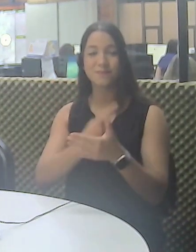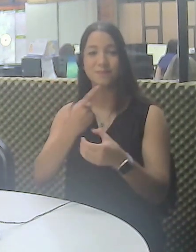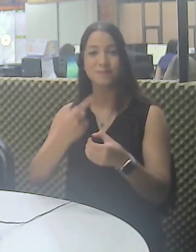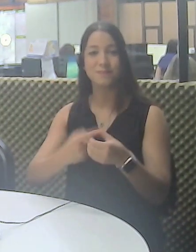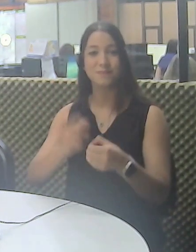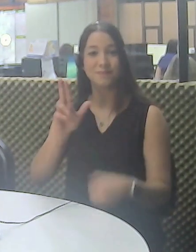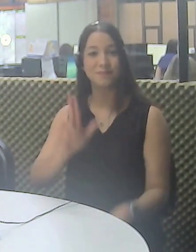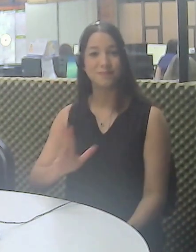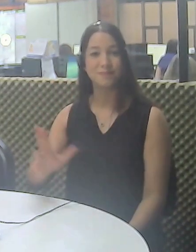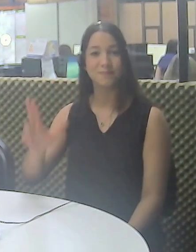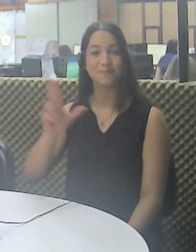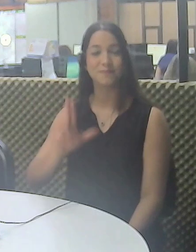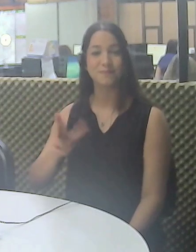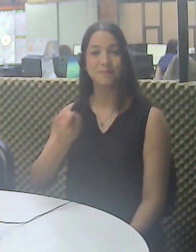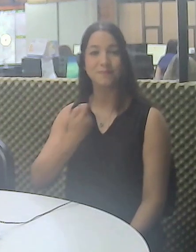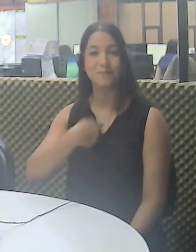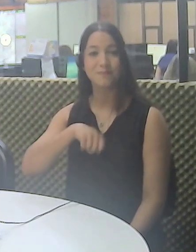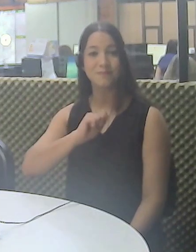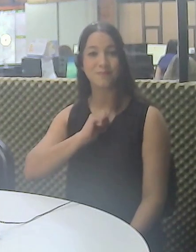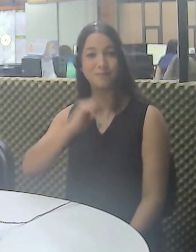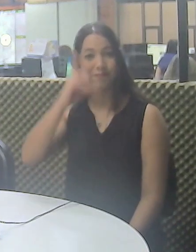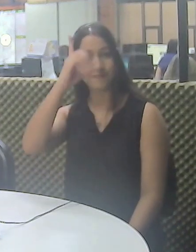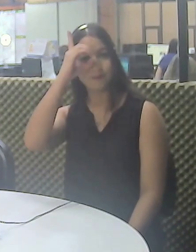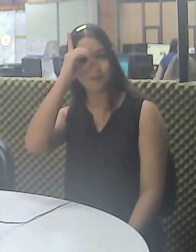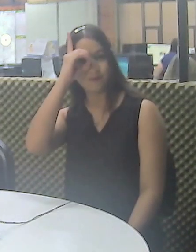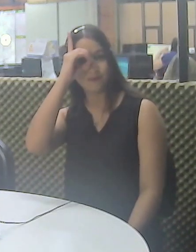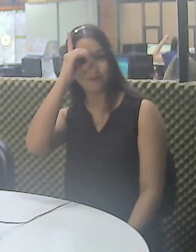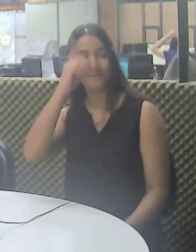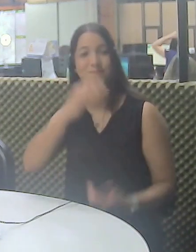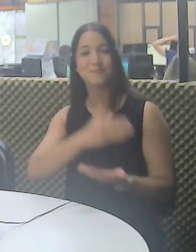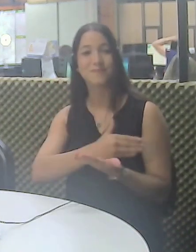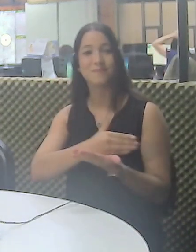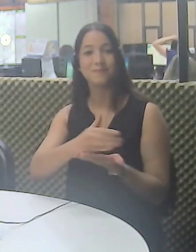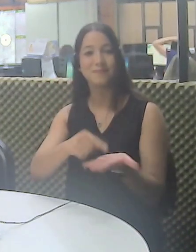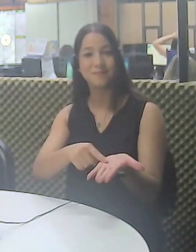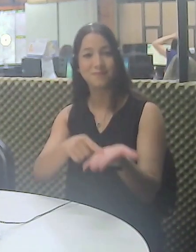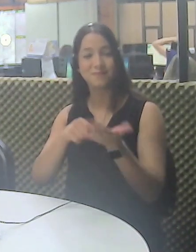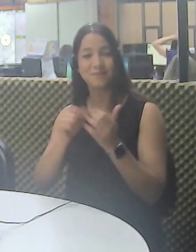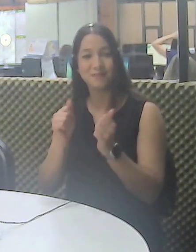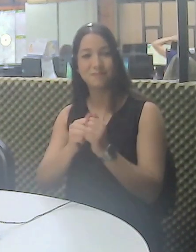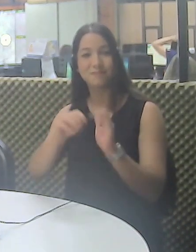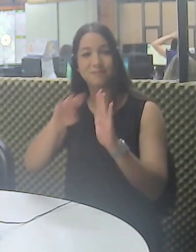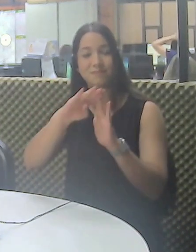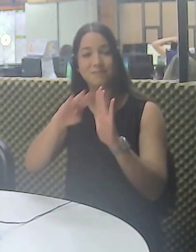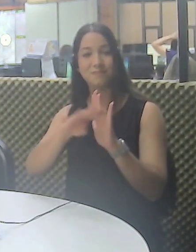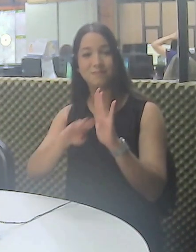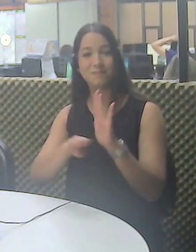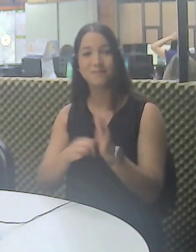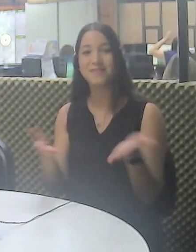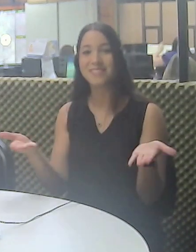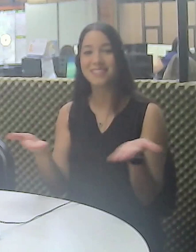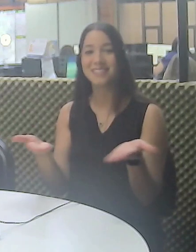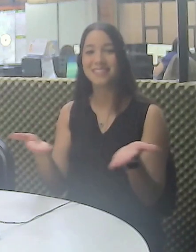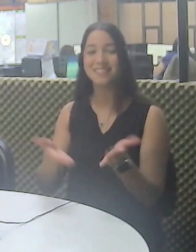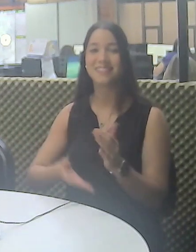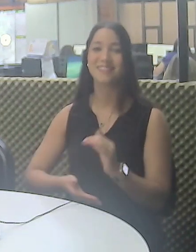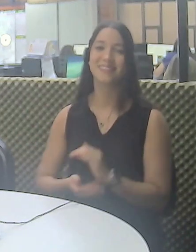o que de fato acontece em Uberlândia. Eu sou Daniela Aires e convido você a acompanhar os destaques desta